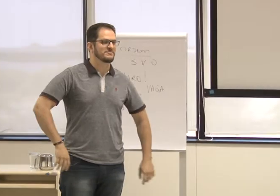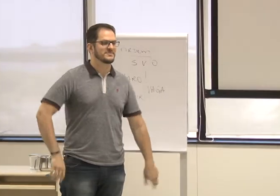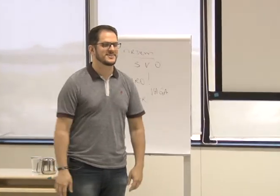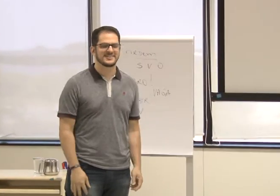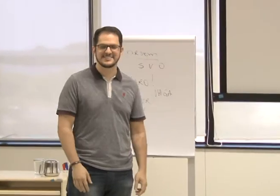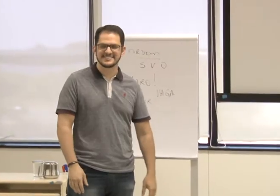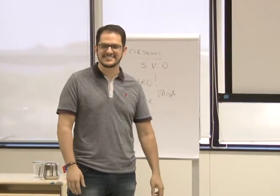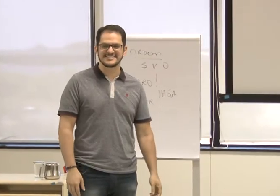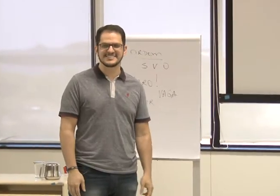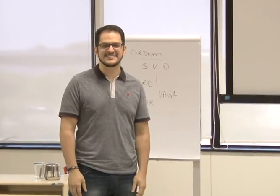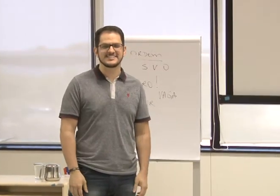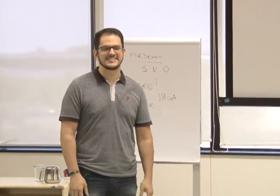Vai.